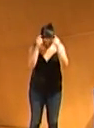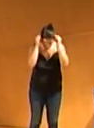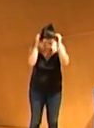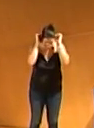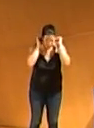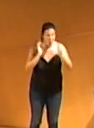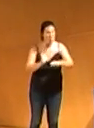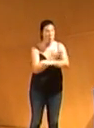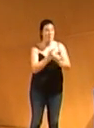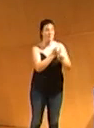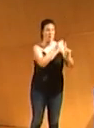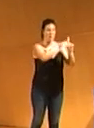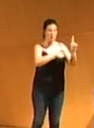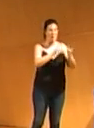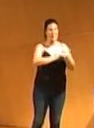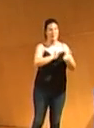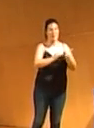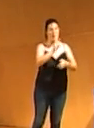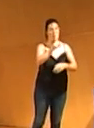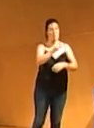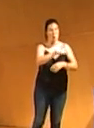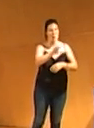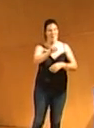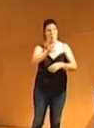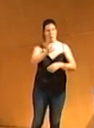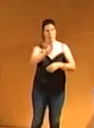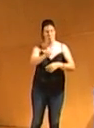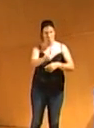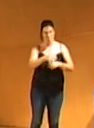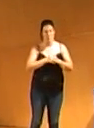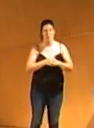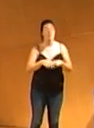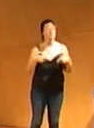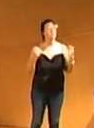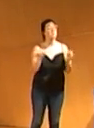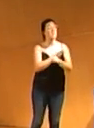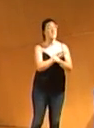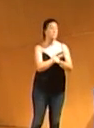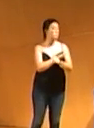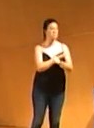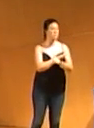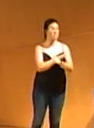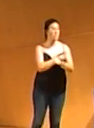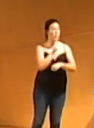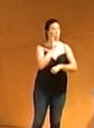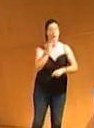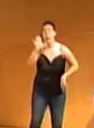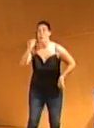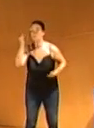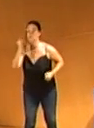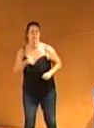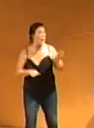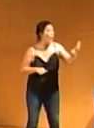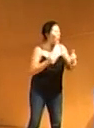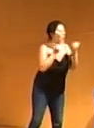C'est un poème de Paul Éluard. La vie n'est jamais complète, il y a toujours, puisque je le dis, puisque je l'affirme,